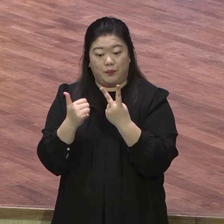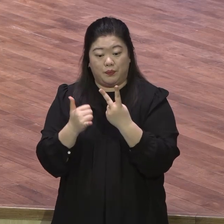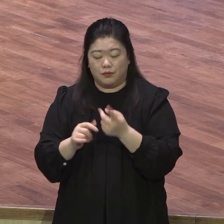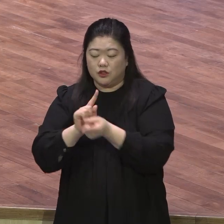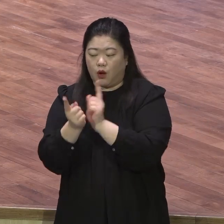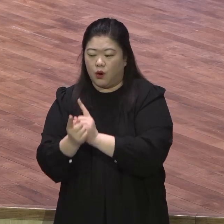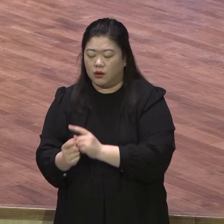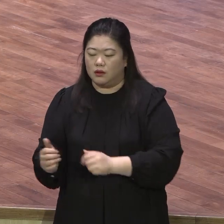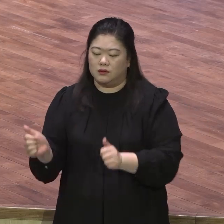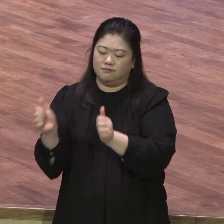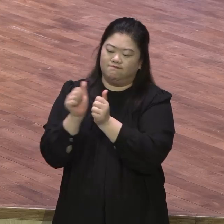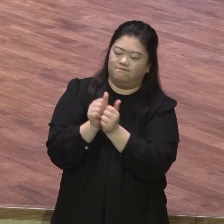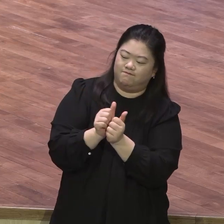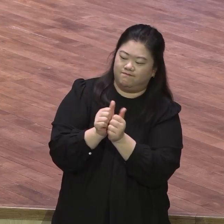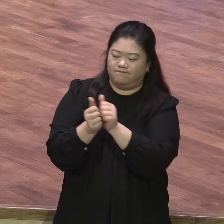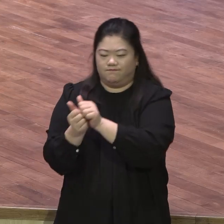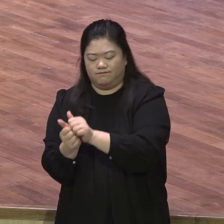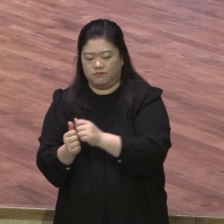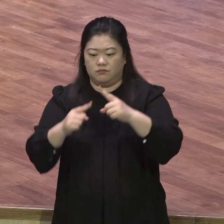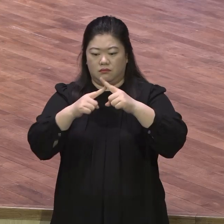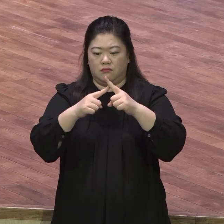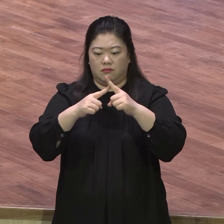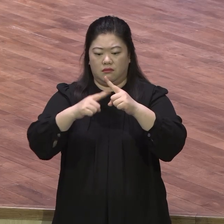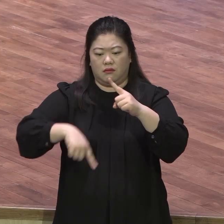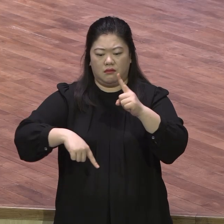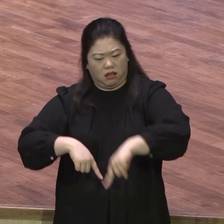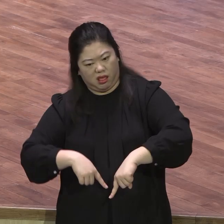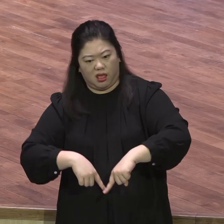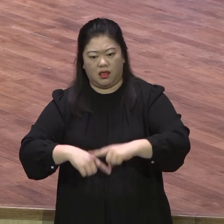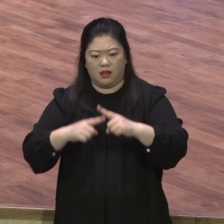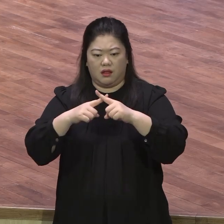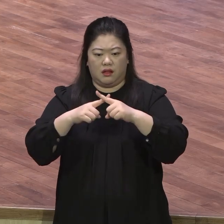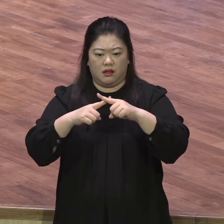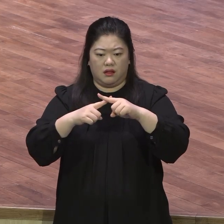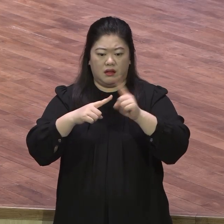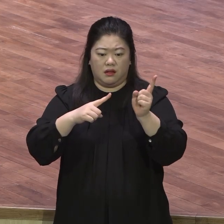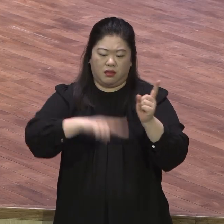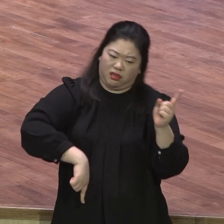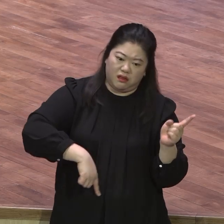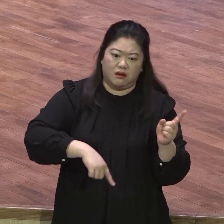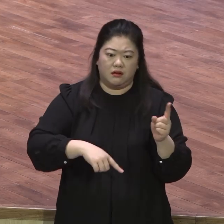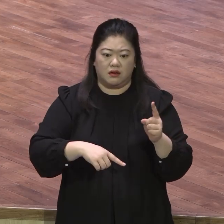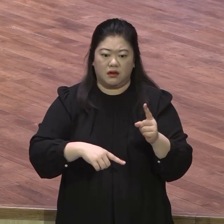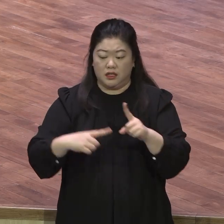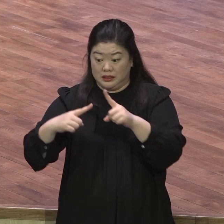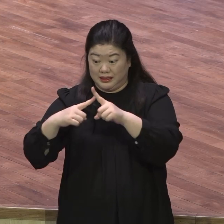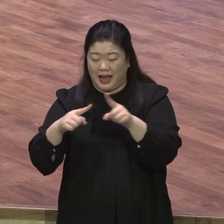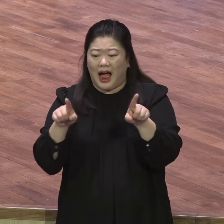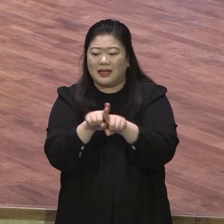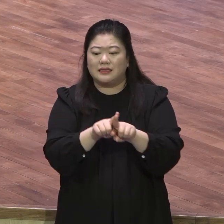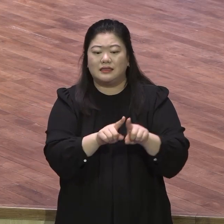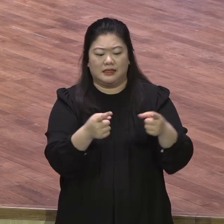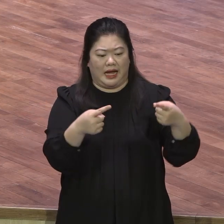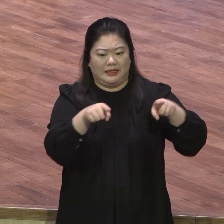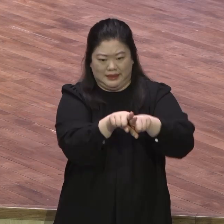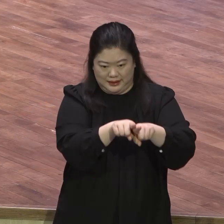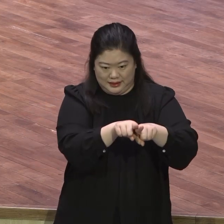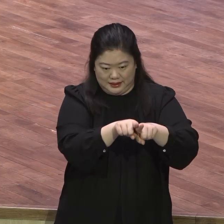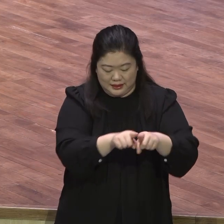말입니까? 혼자 살 수 없는 거예요. 혼자 살지 말아 생자가 뭐예요? 인생할 때